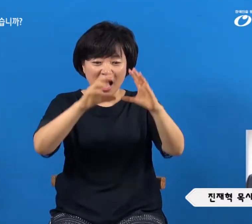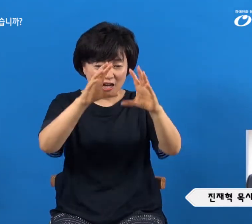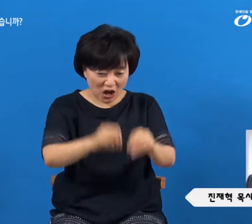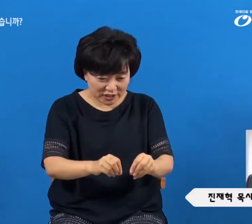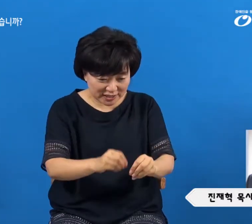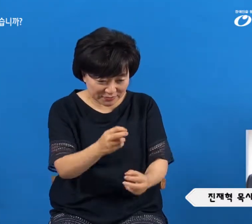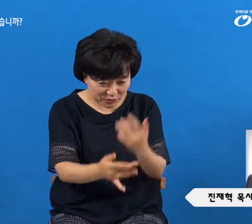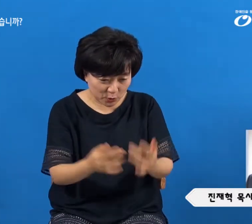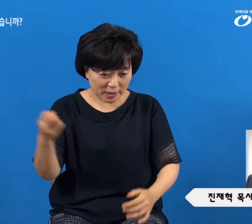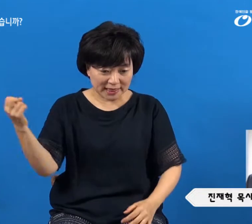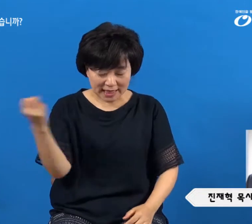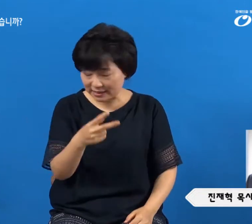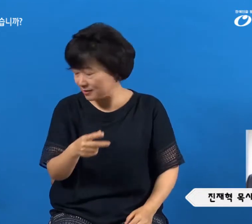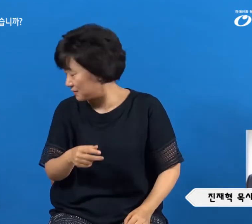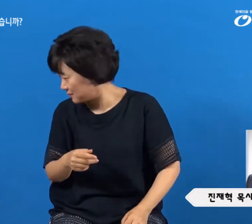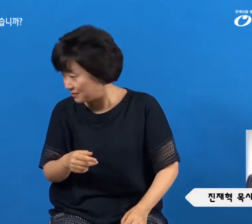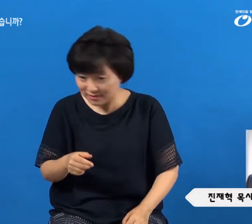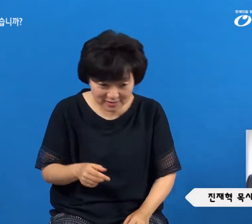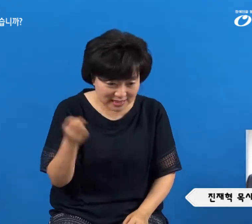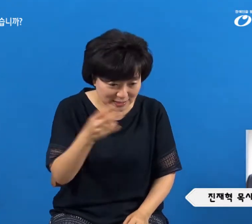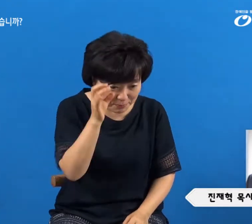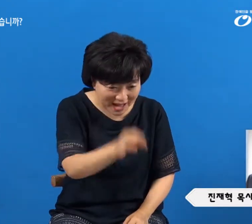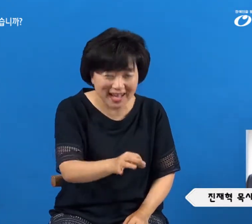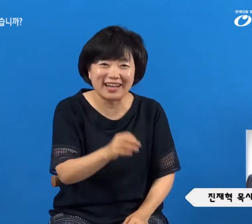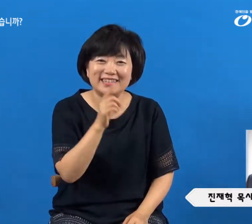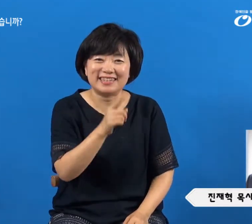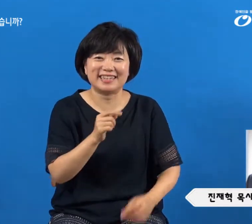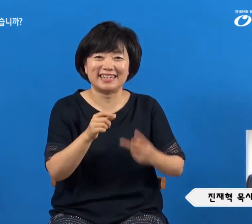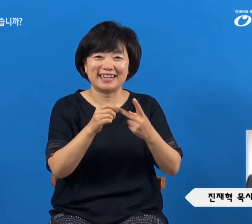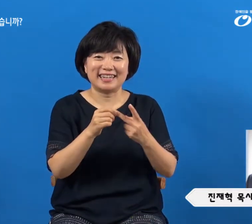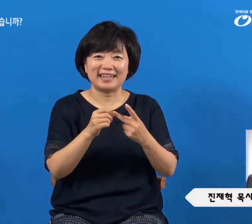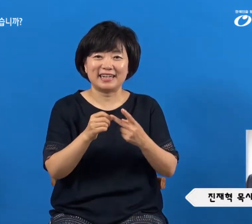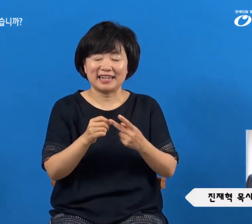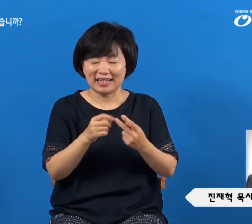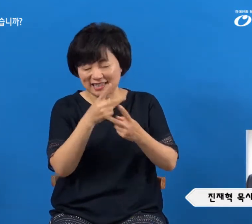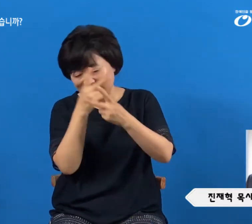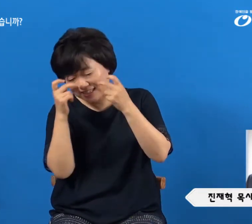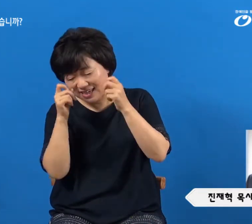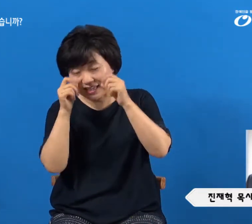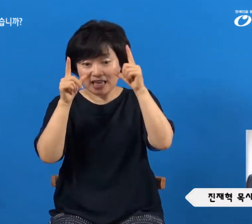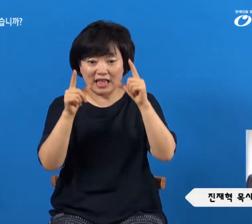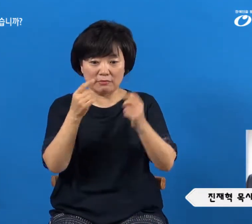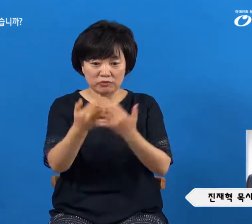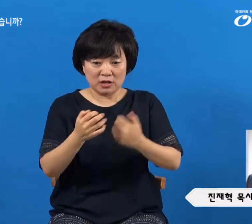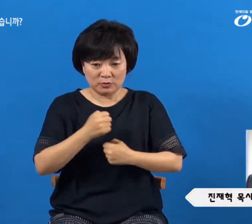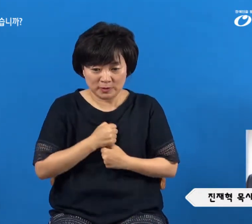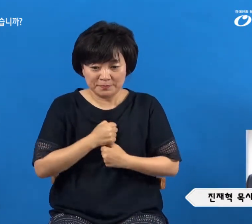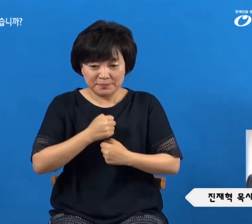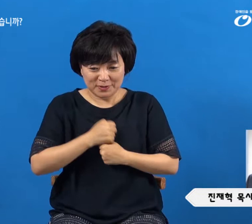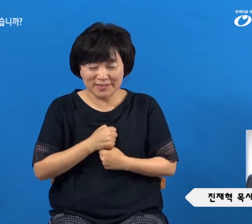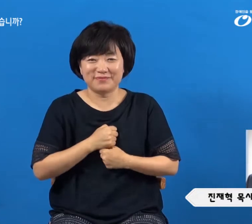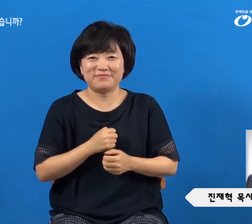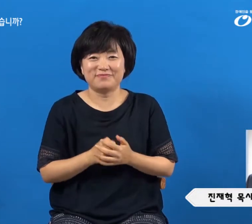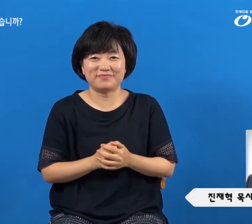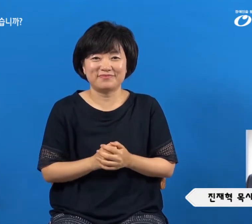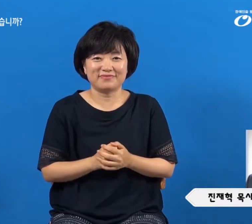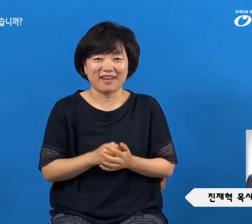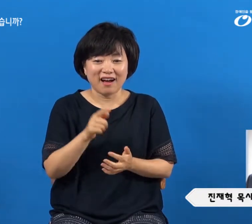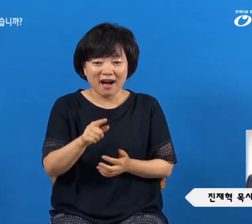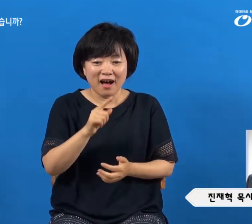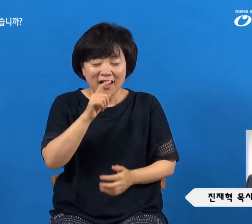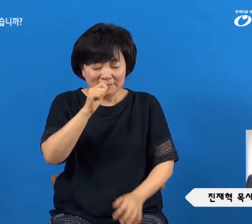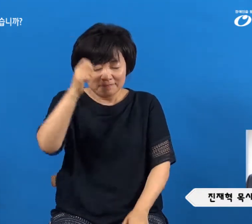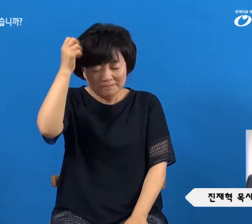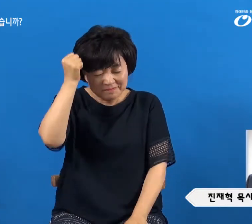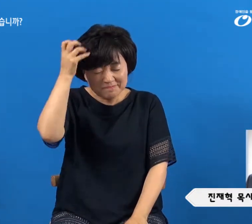꺼진 불도 다시 보자. 또 뭐가 있어요? 자나깨나 불조심. 우리는 그것을